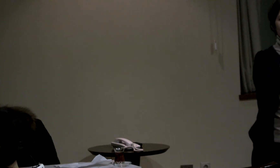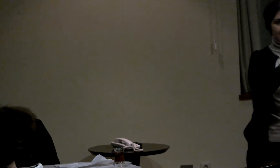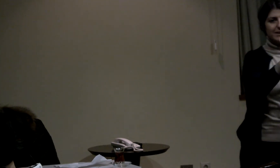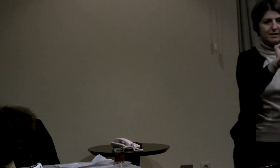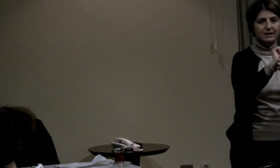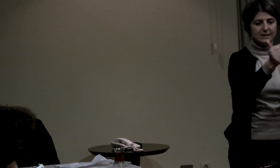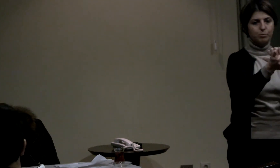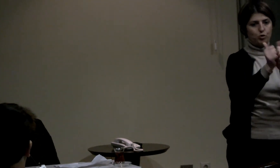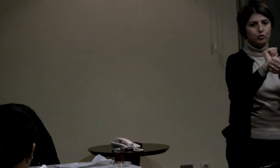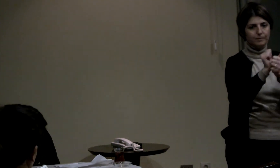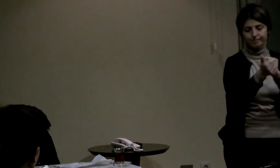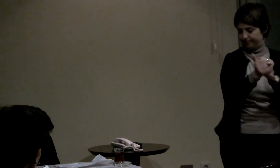Evet. Spor.